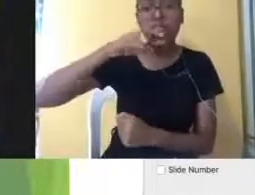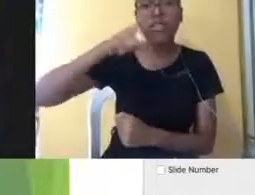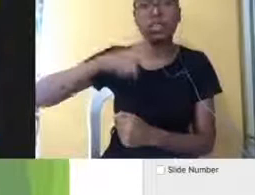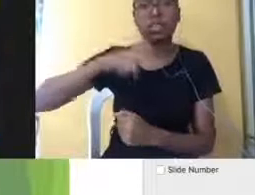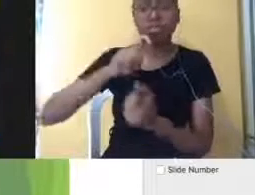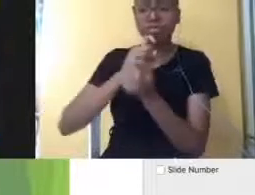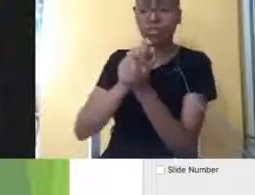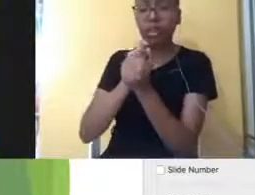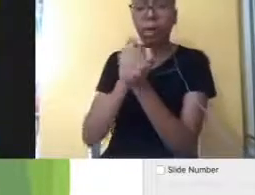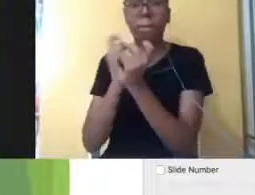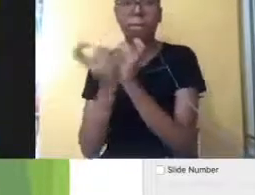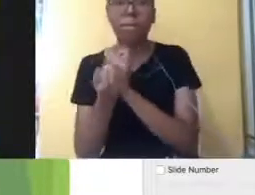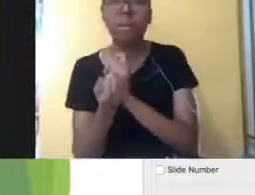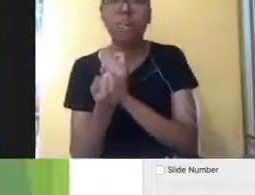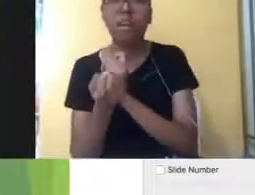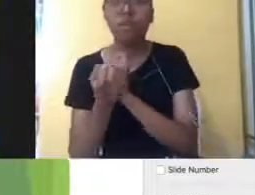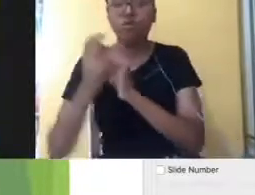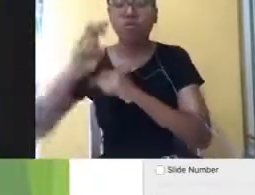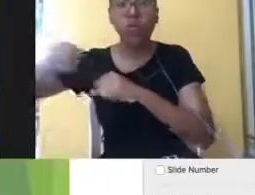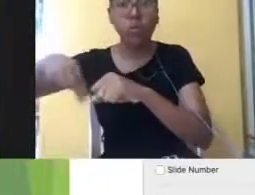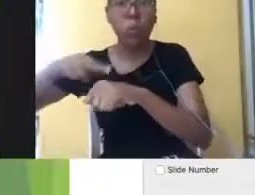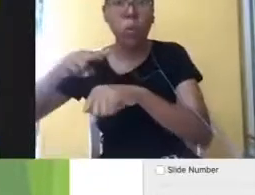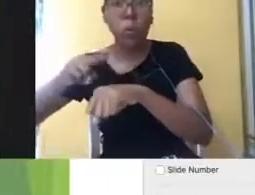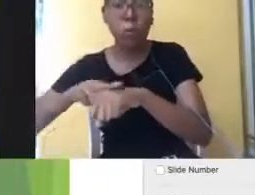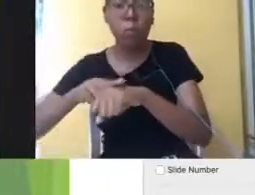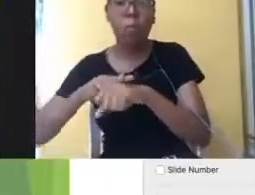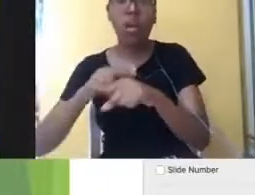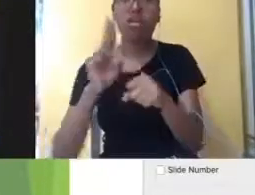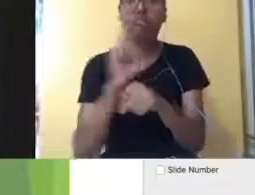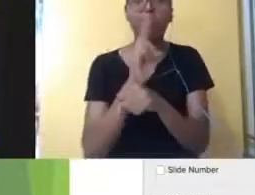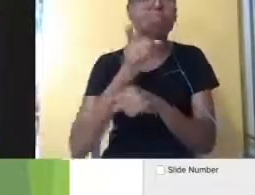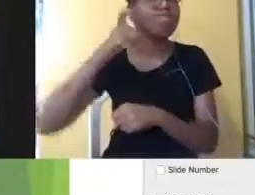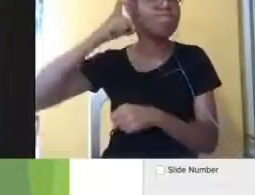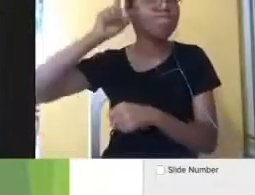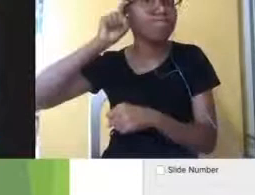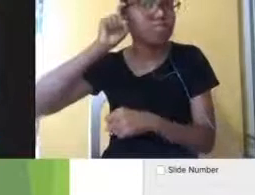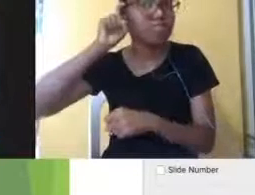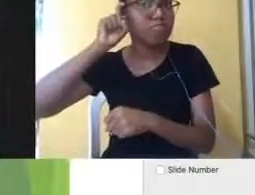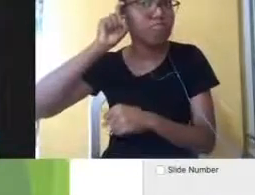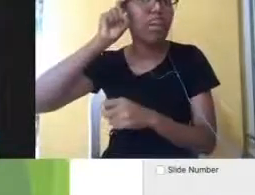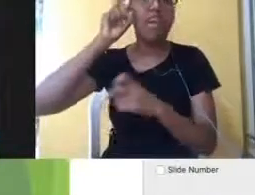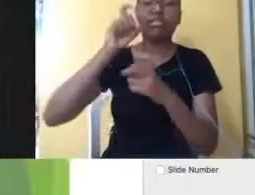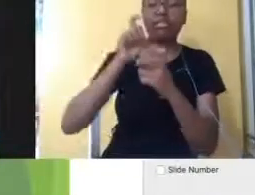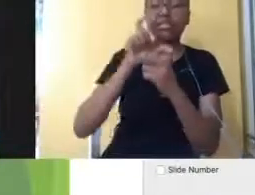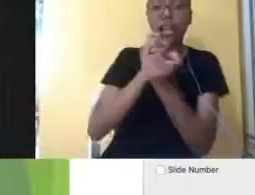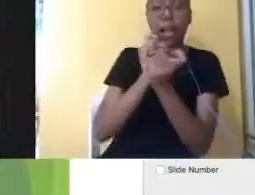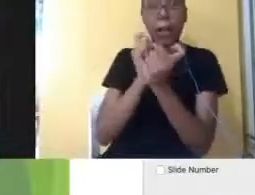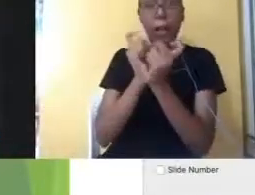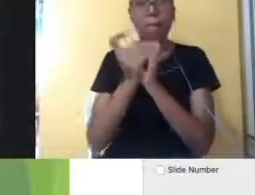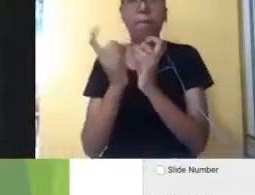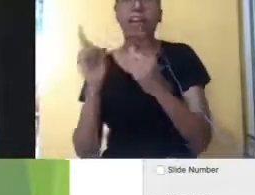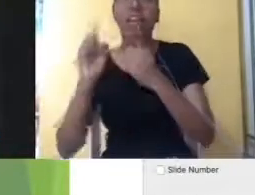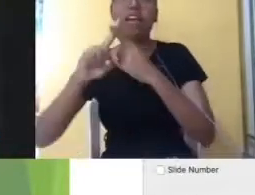a ser, a través de la terapia y de los aparatos, un niño oyente. Eso era lo que en un inicio